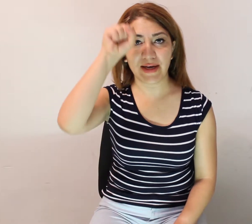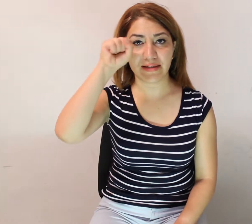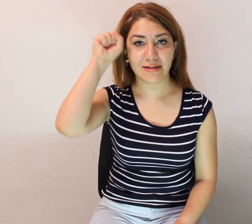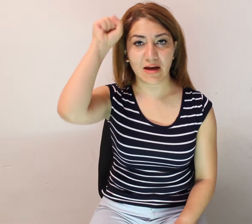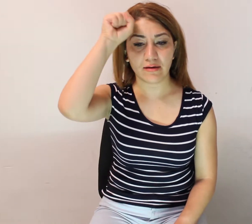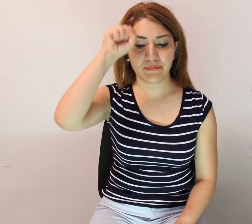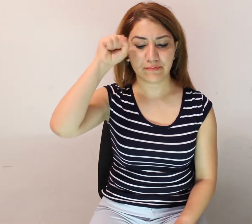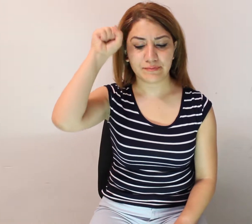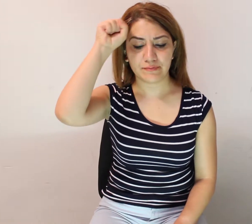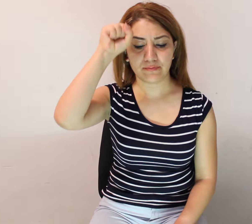Ուզբեկստան,